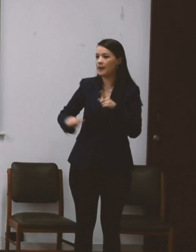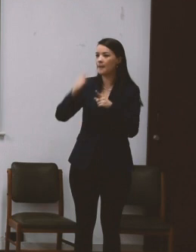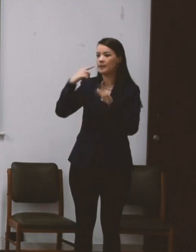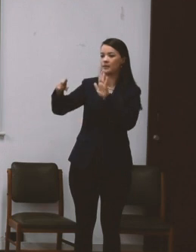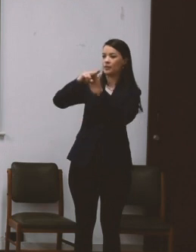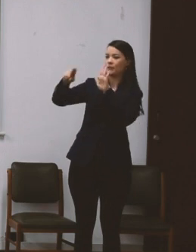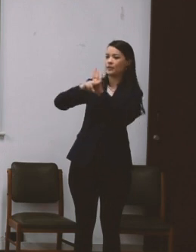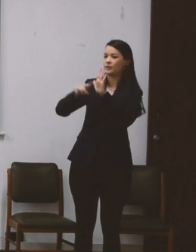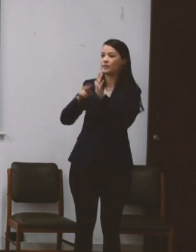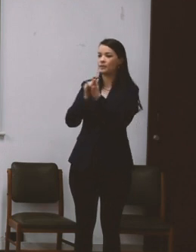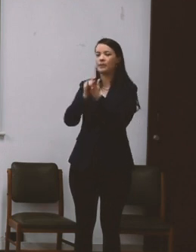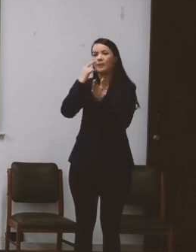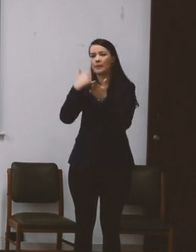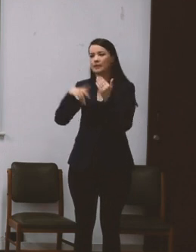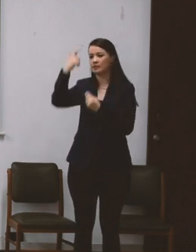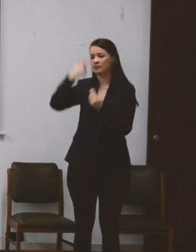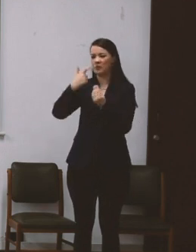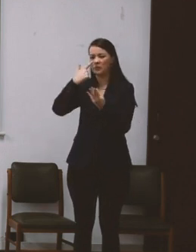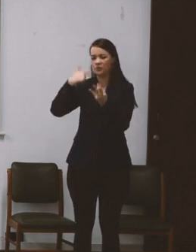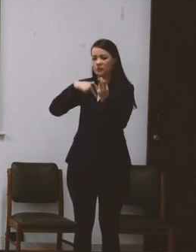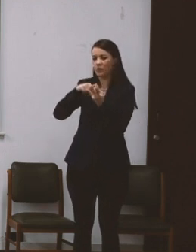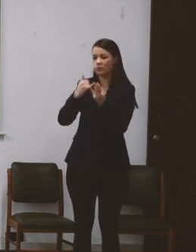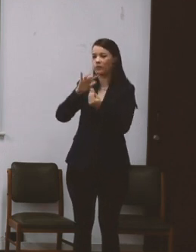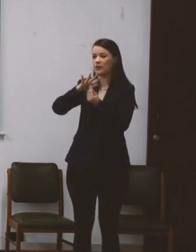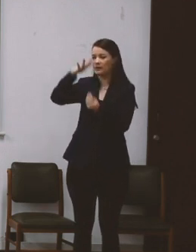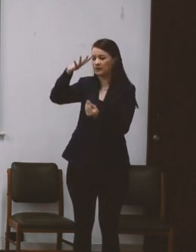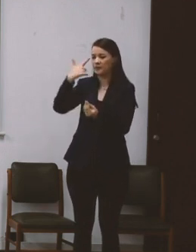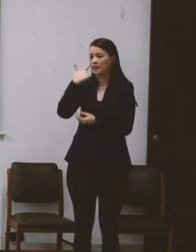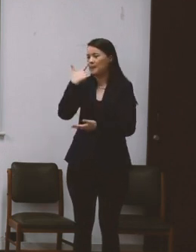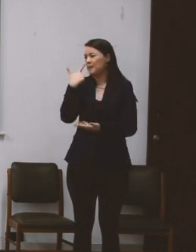una concepción del sujeto abstracto, en tanto se define